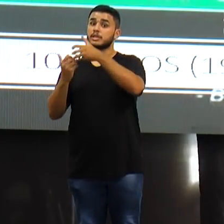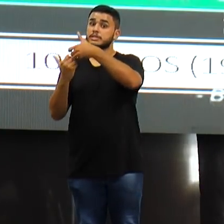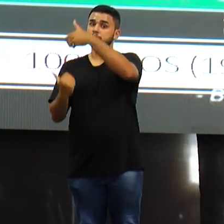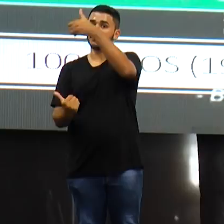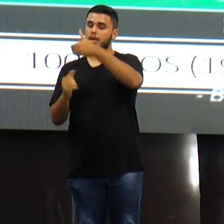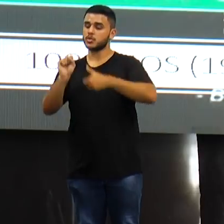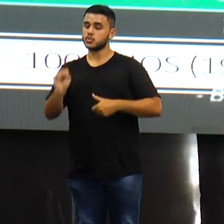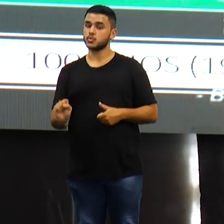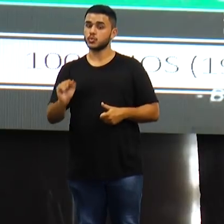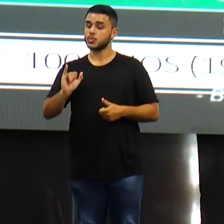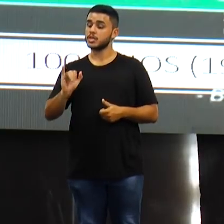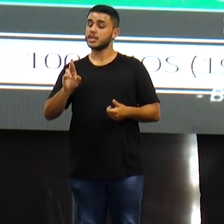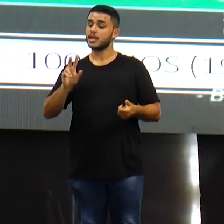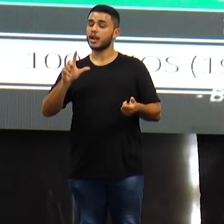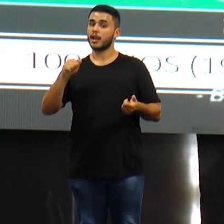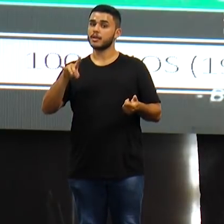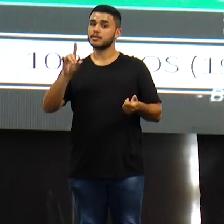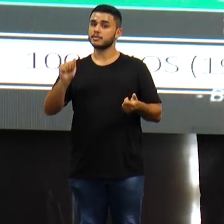que em